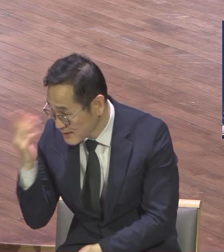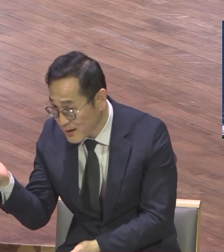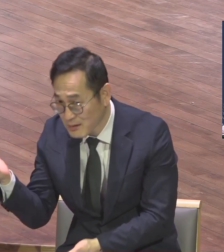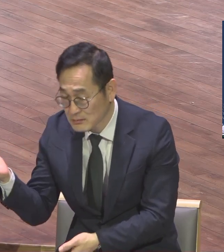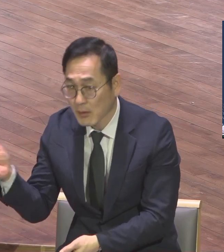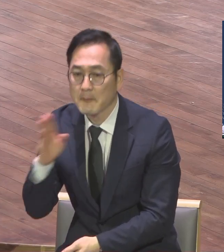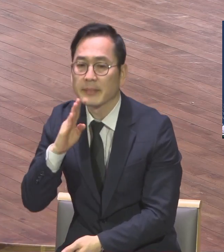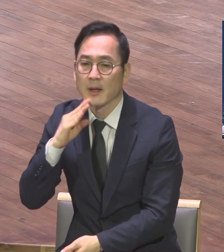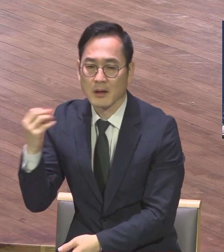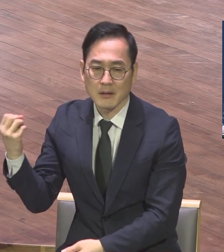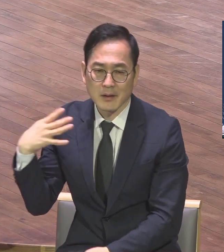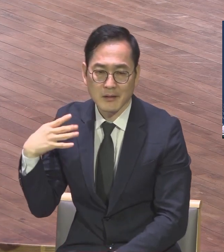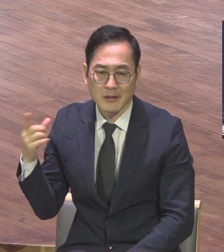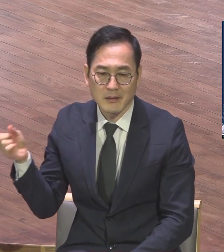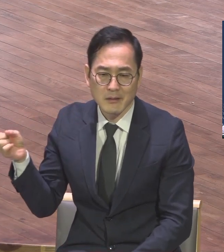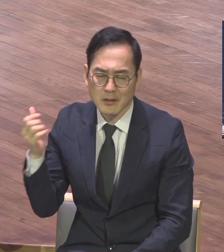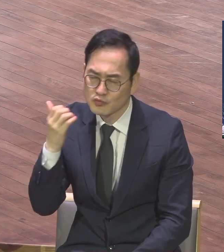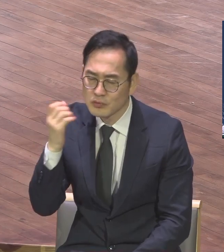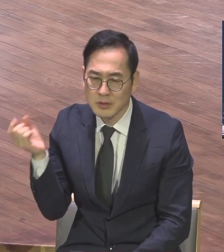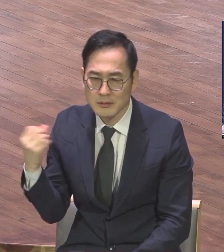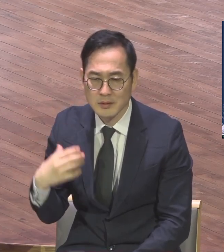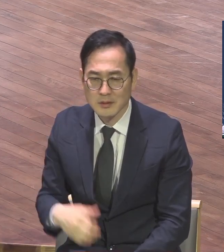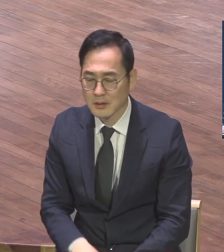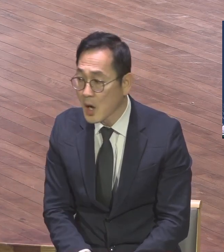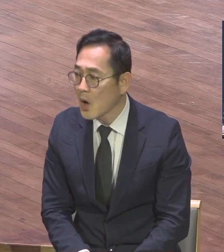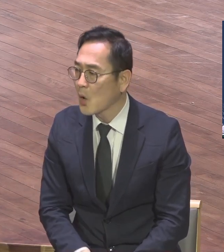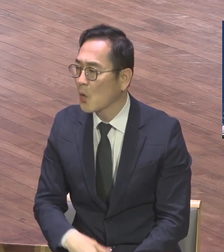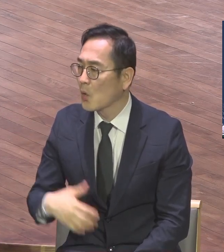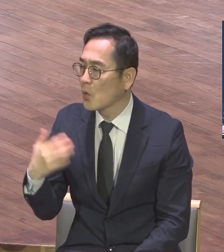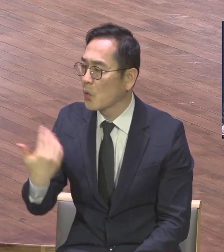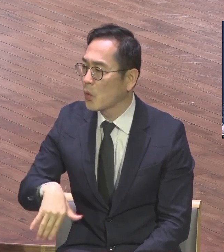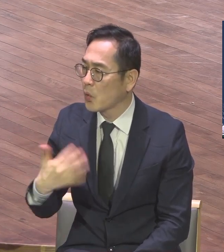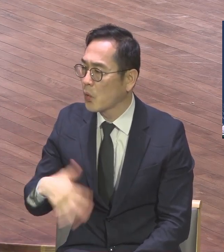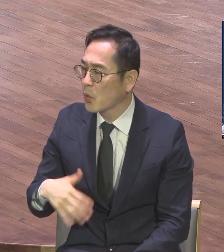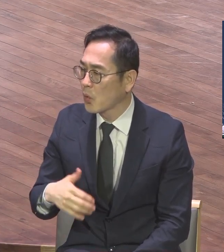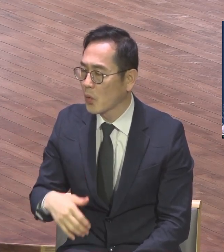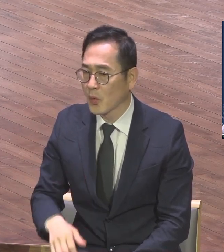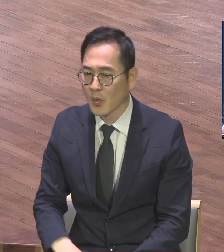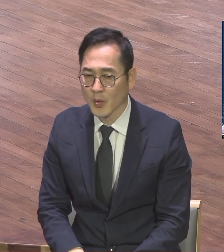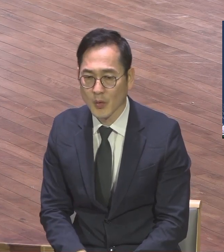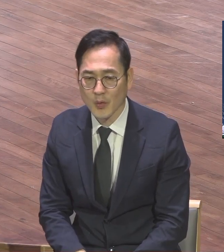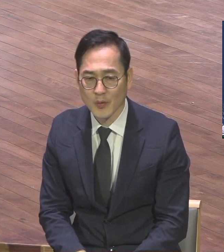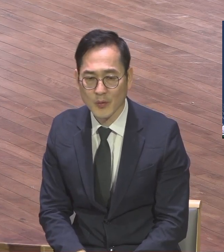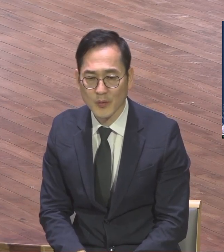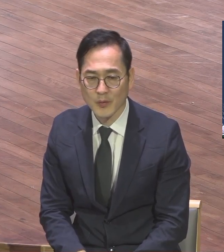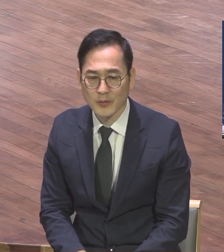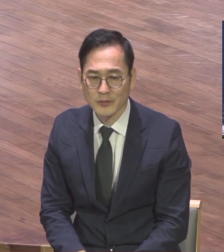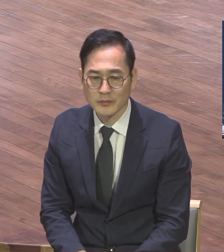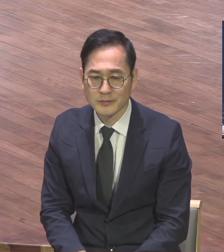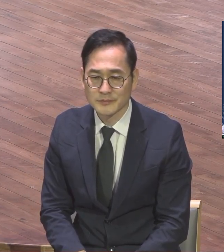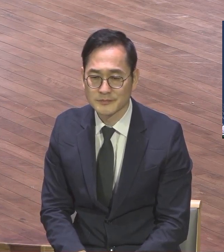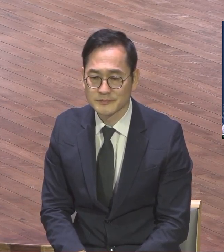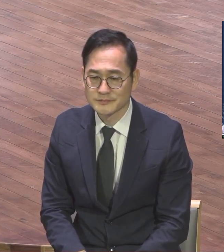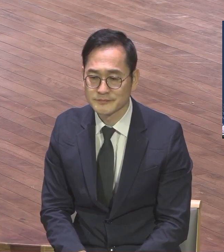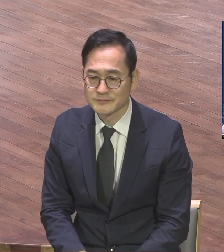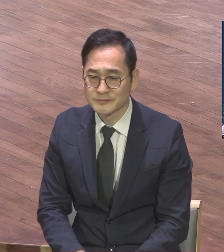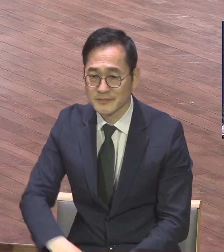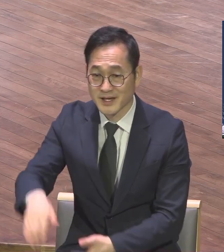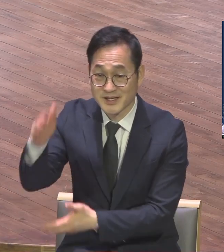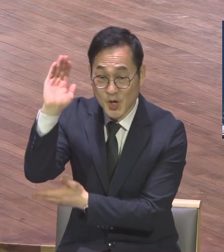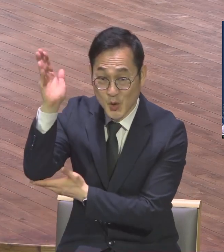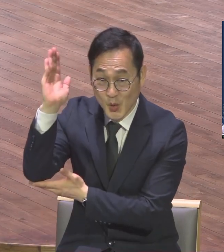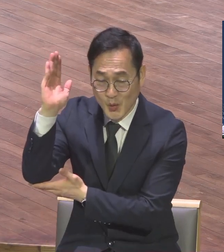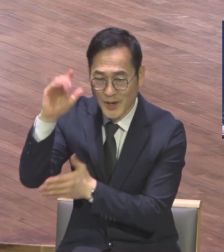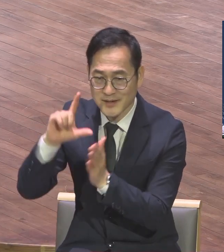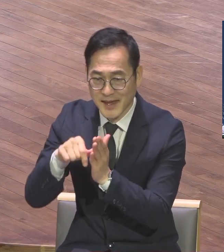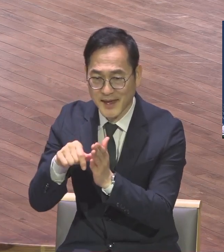야, 설교자가 설교 원고를